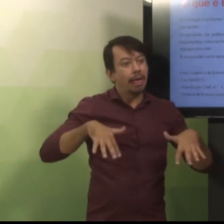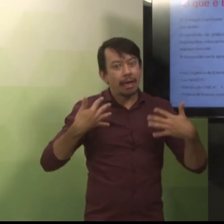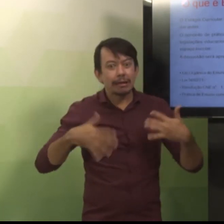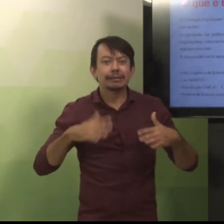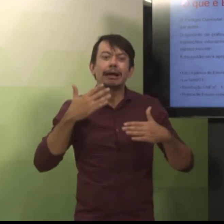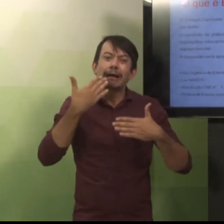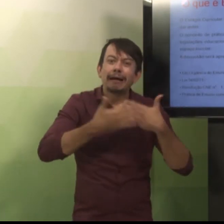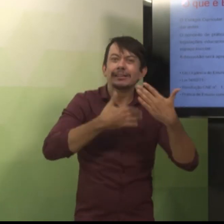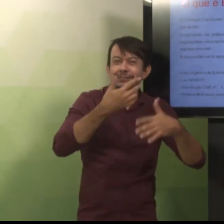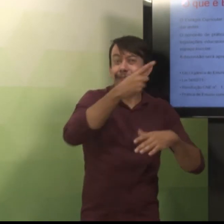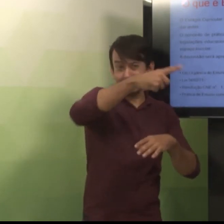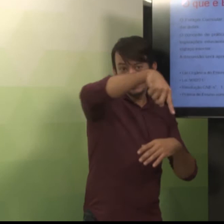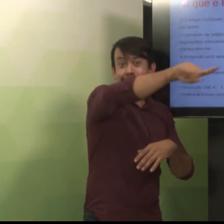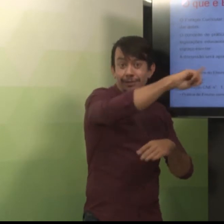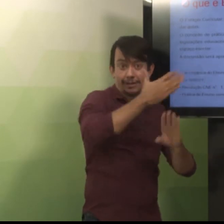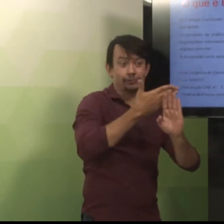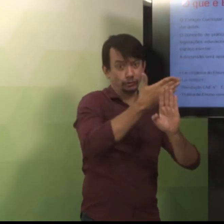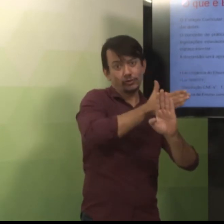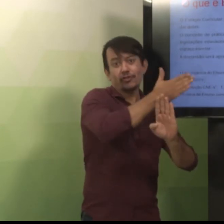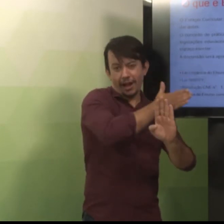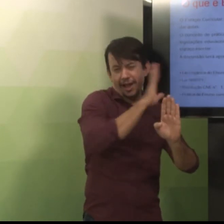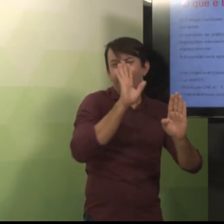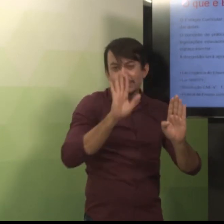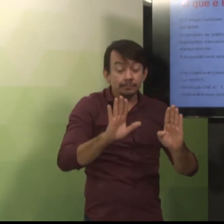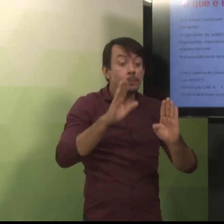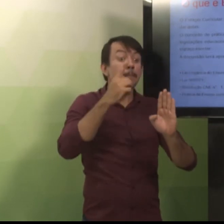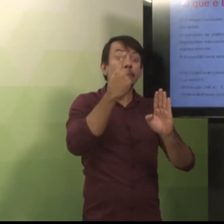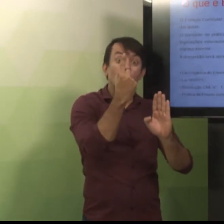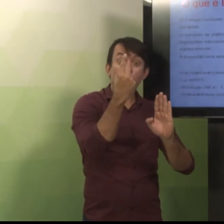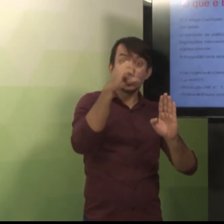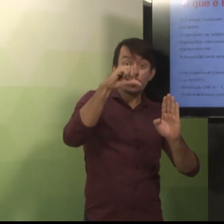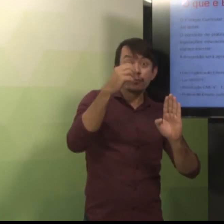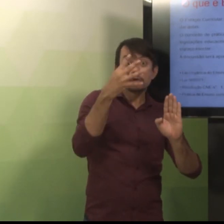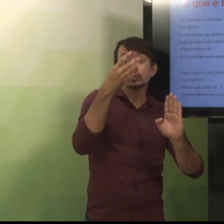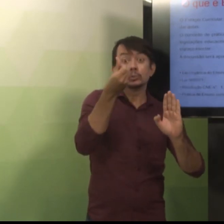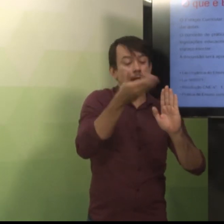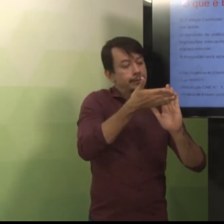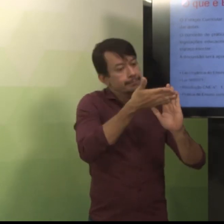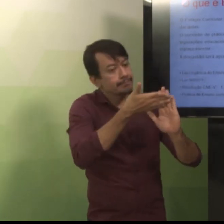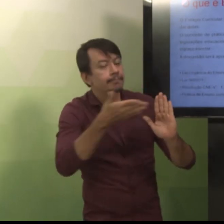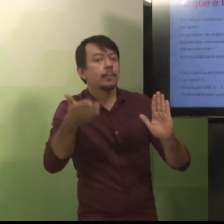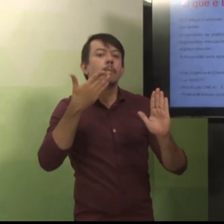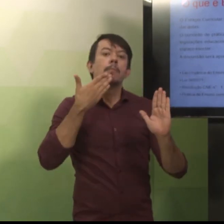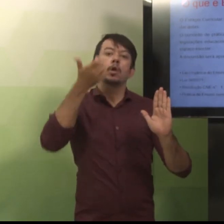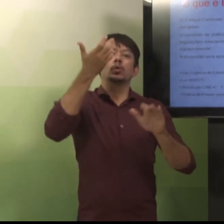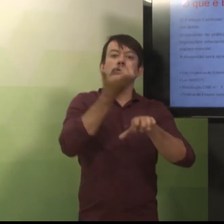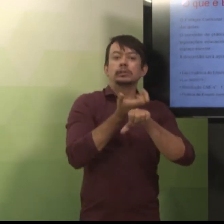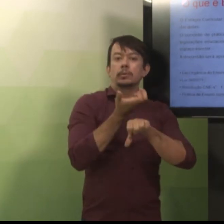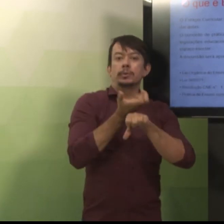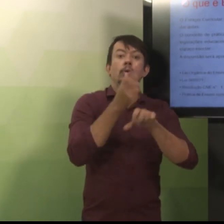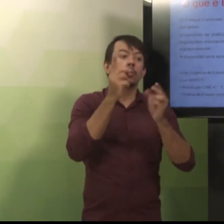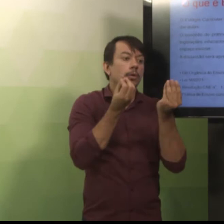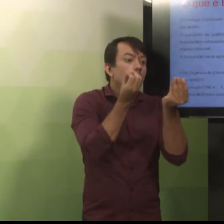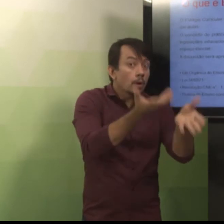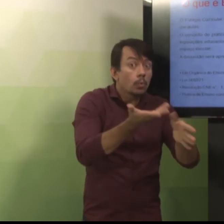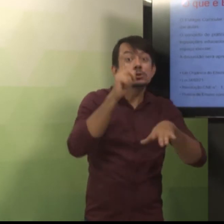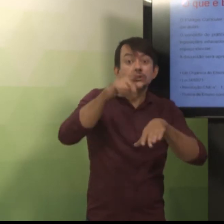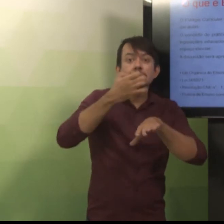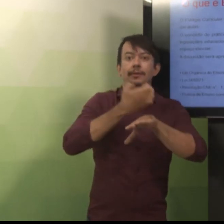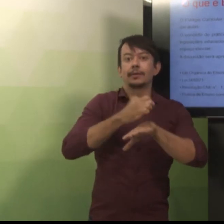conhecimento, angústias, isso acontecia anteriormente. A partir de 1946, deu-se início à disciplina de